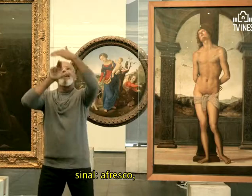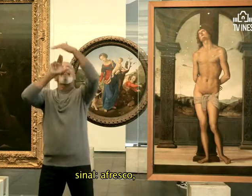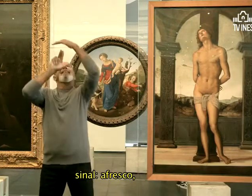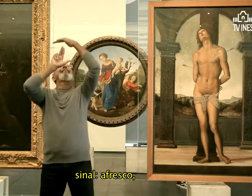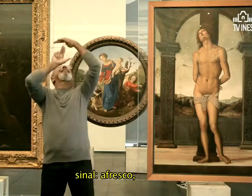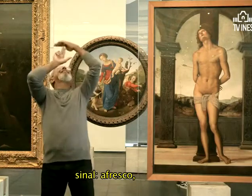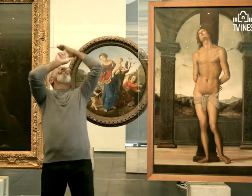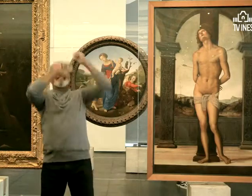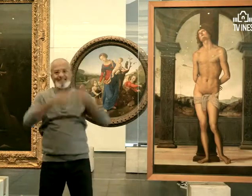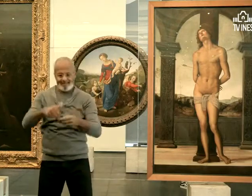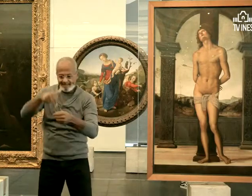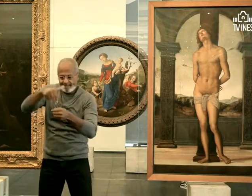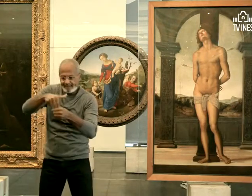afresco,